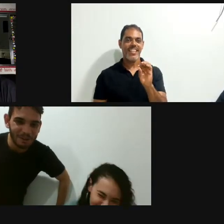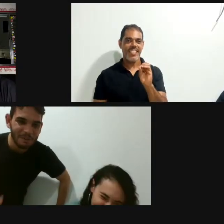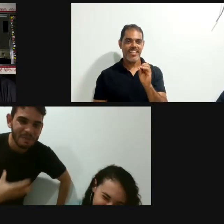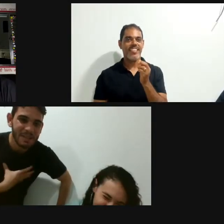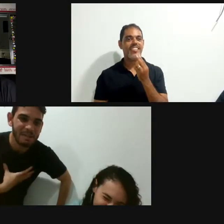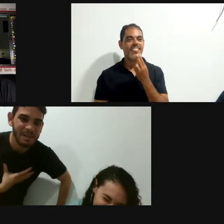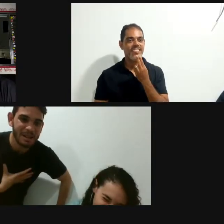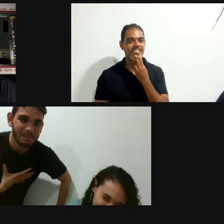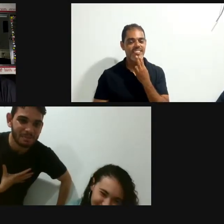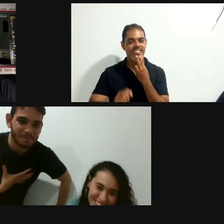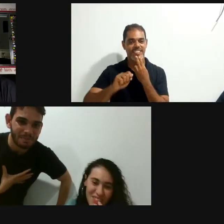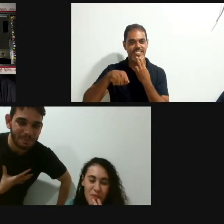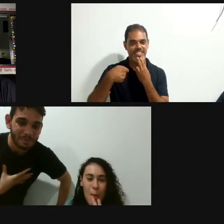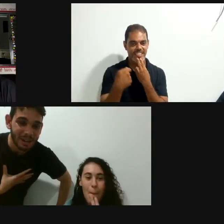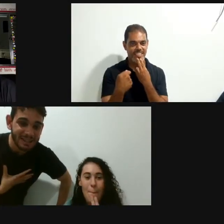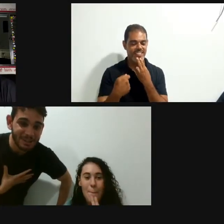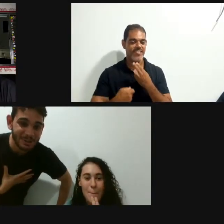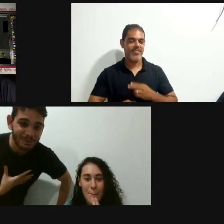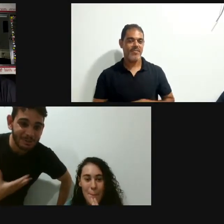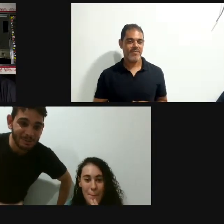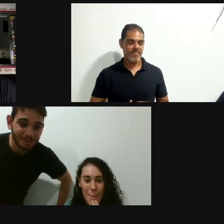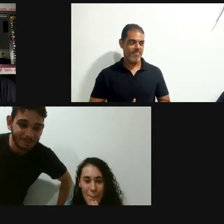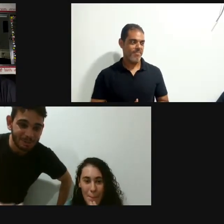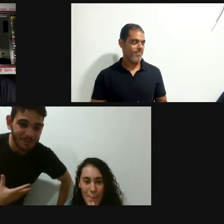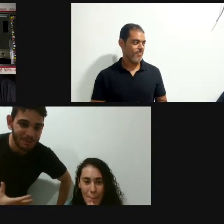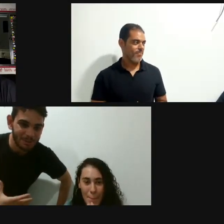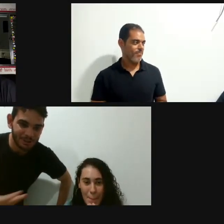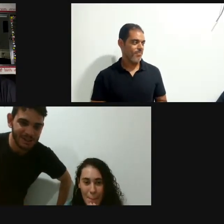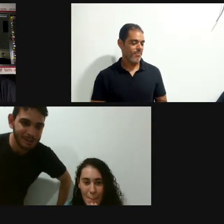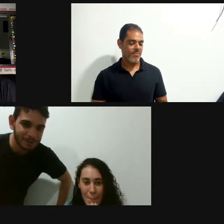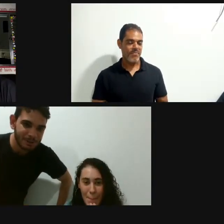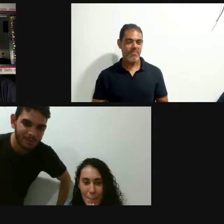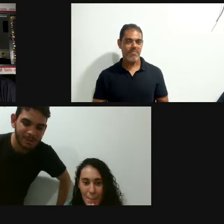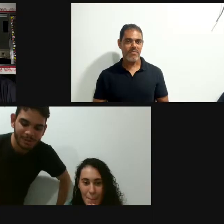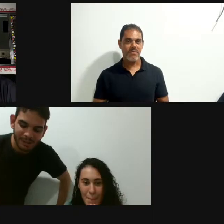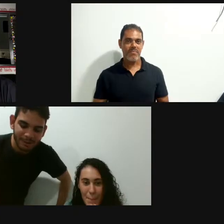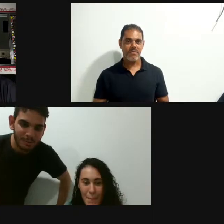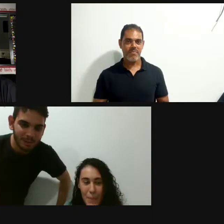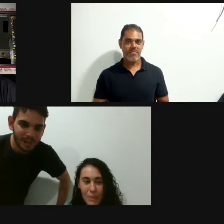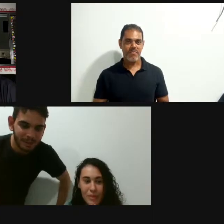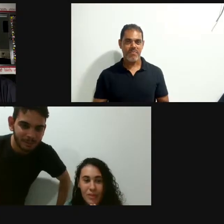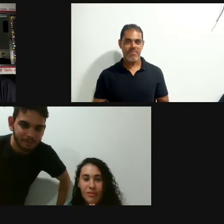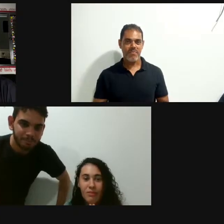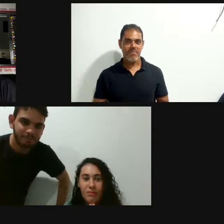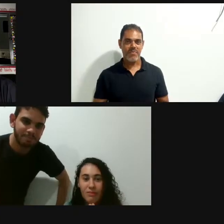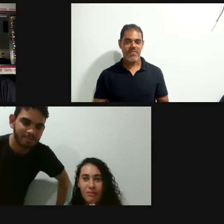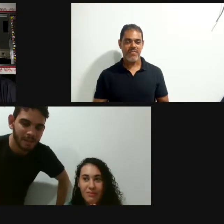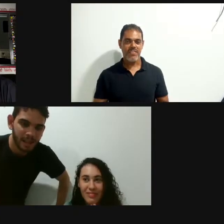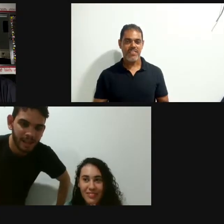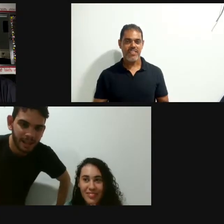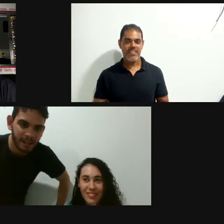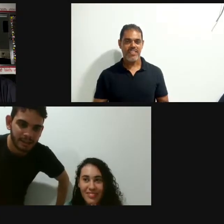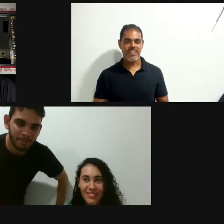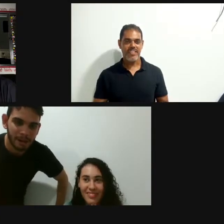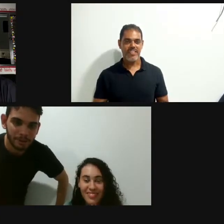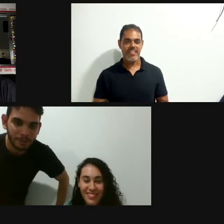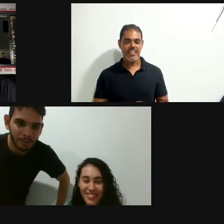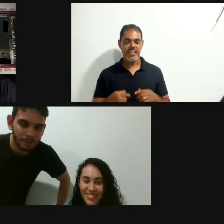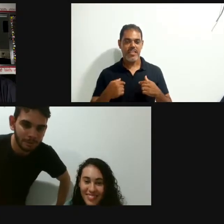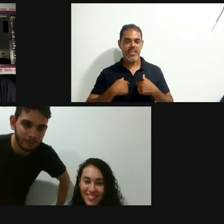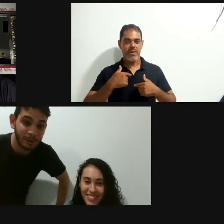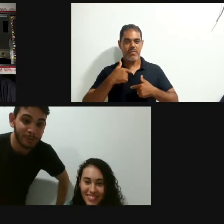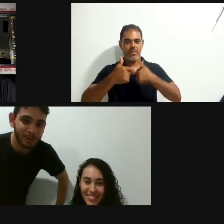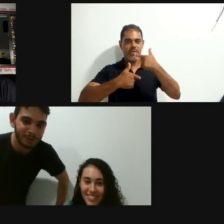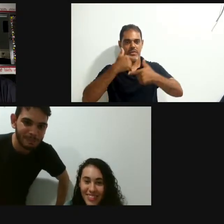Foi mal. Eu sou Samuel. Mas eu me chamo José, sou mais conhecido como Neto. Trabalho